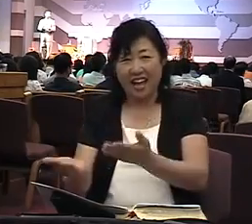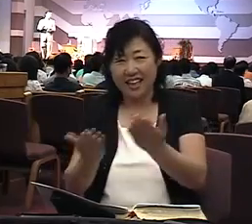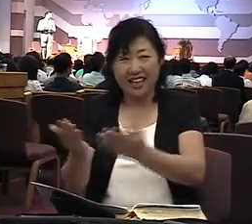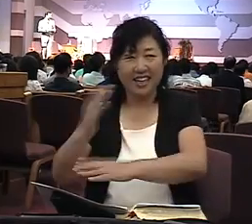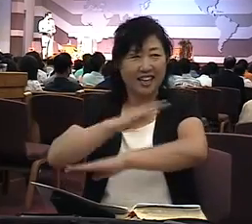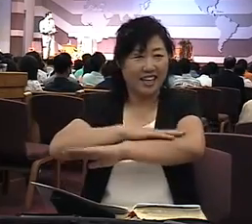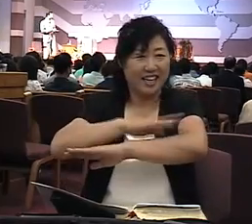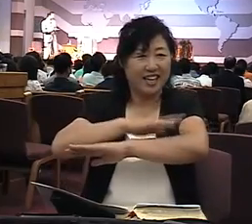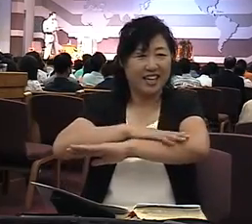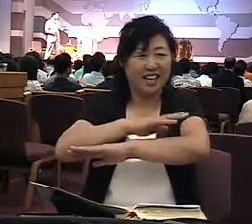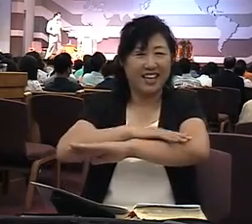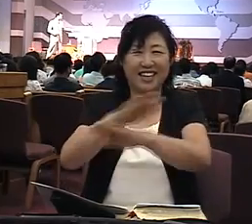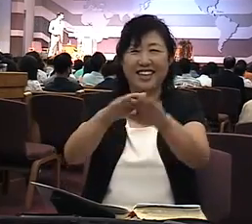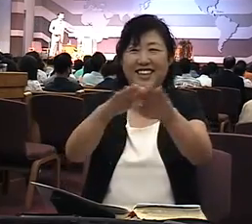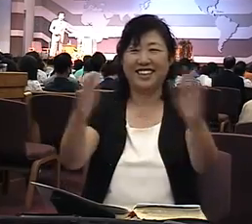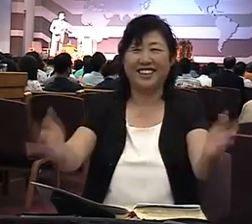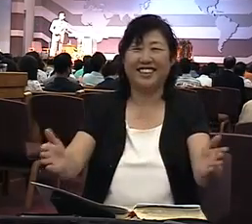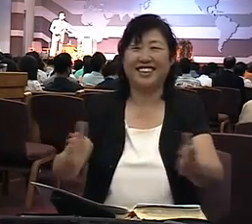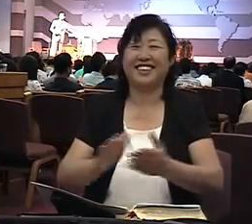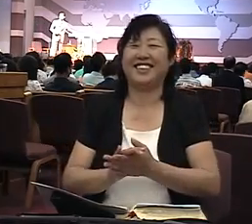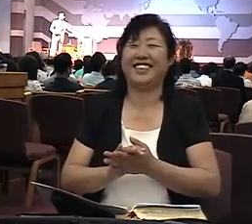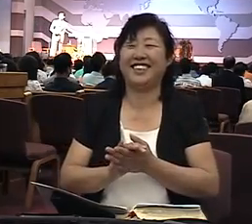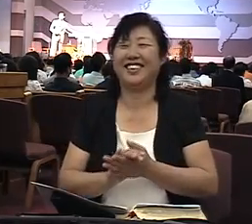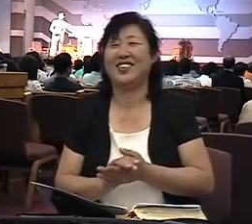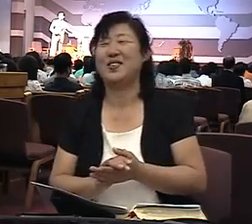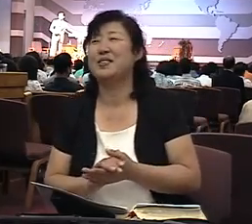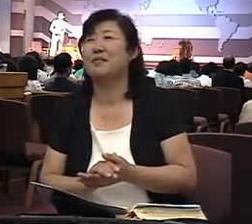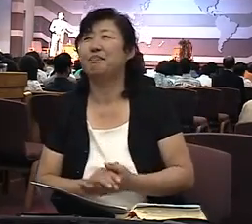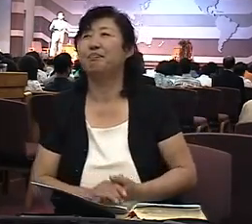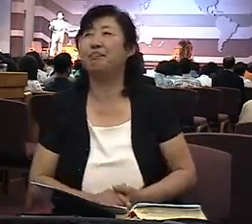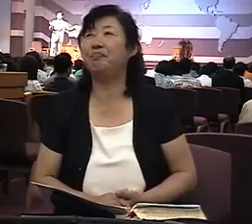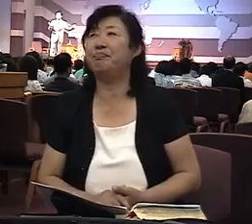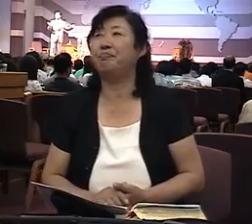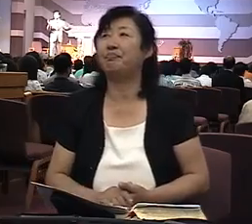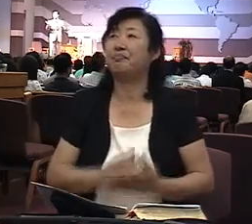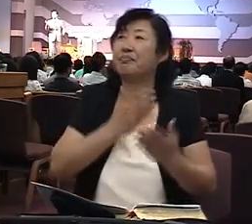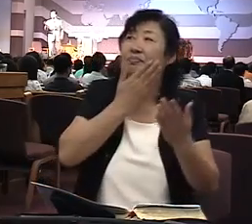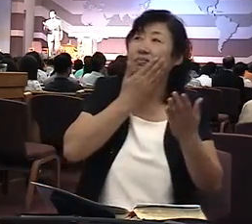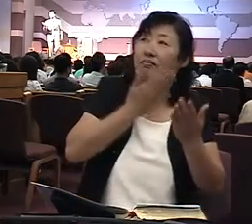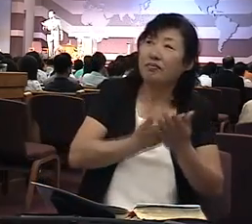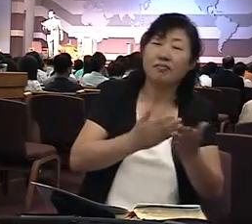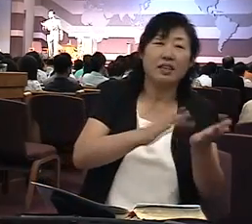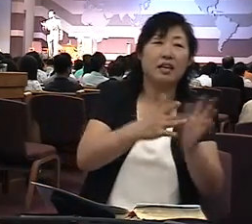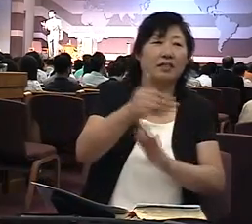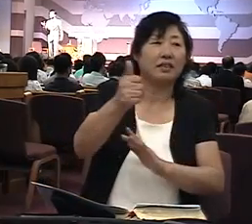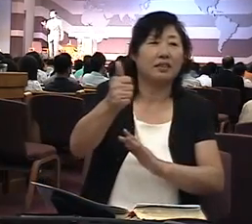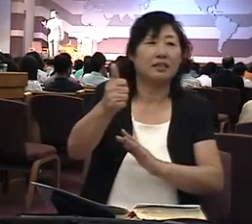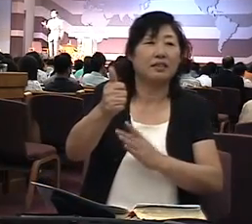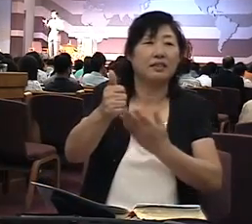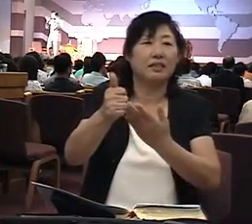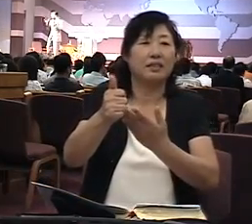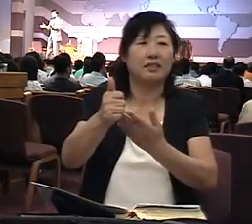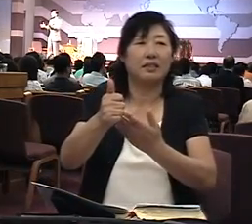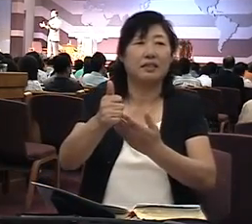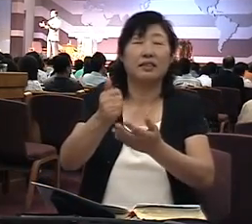오늘 이런 결단이 있어야 합니다. 여러분 중요한 것은 예수님께서 당신의 교회를